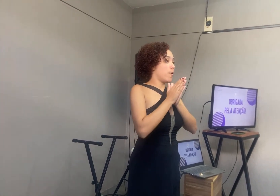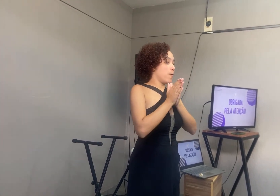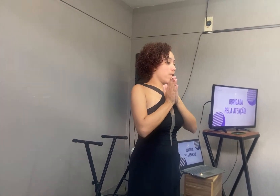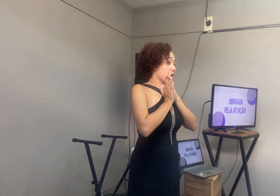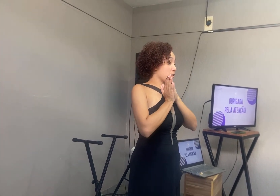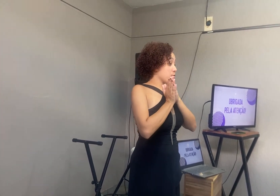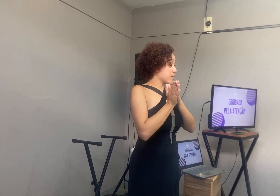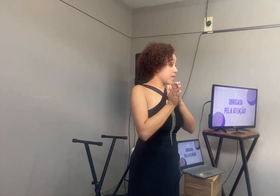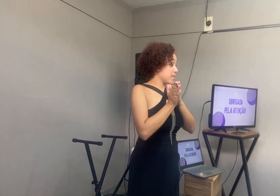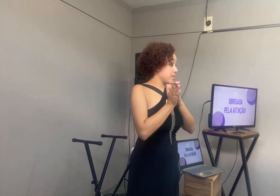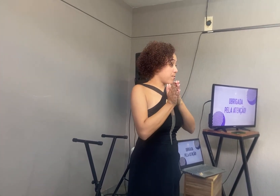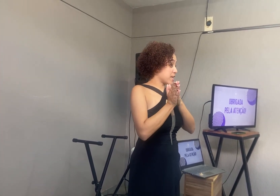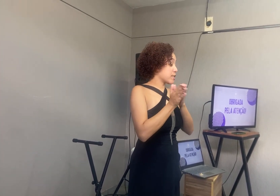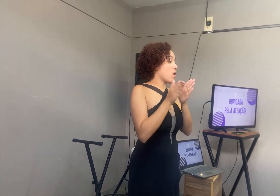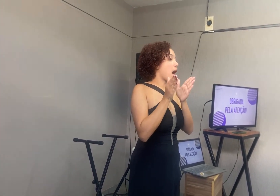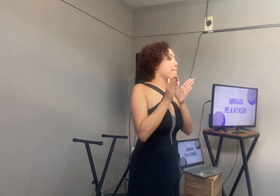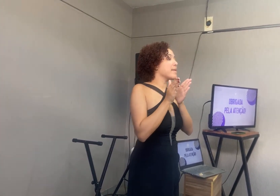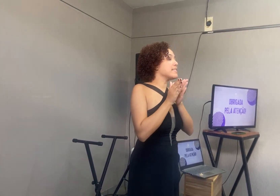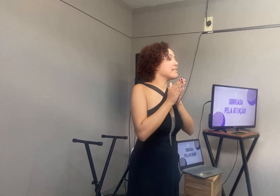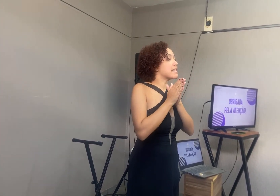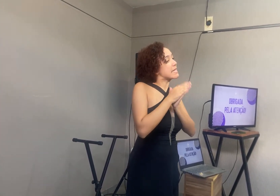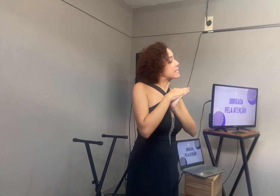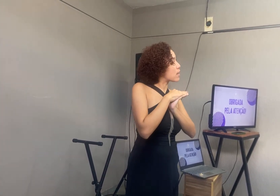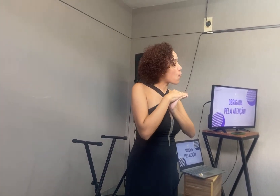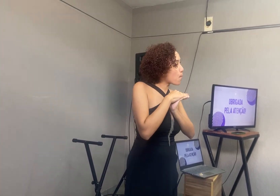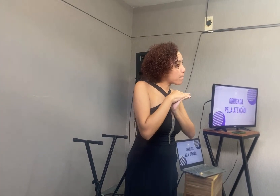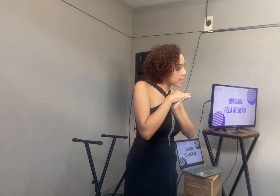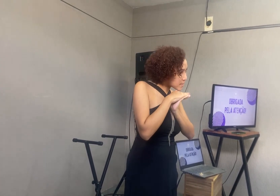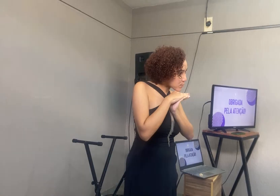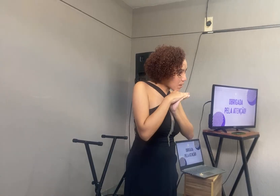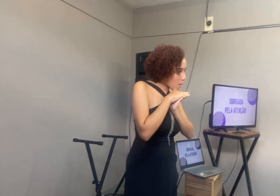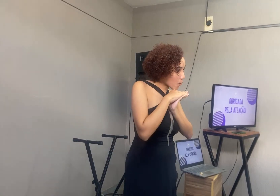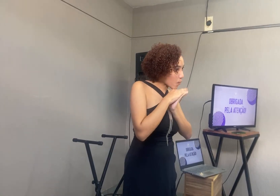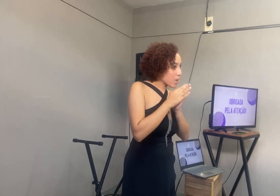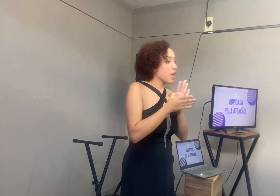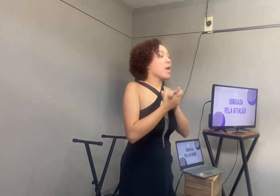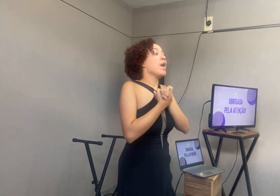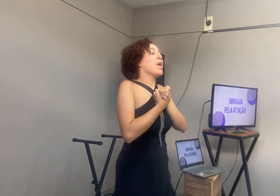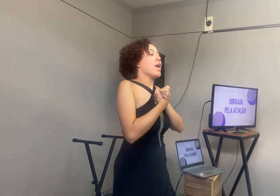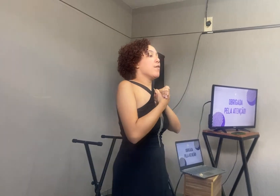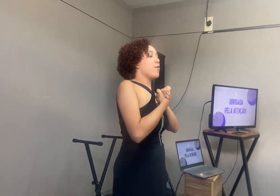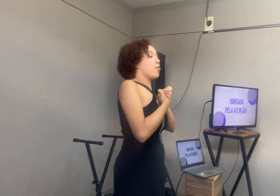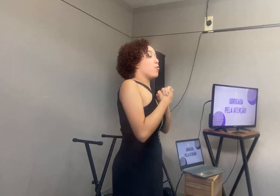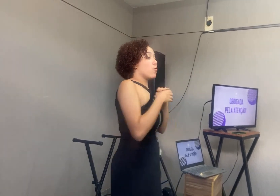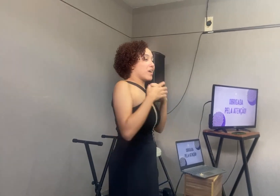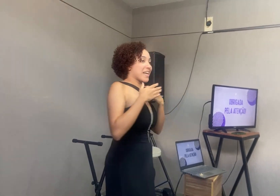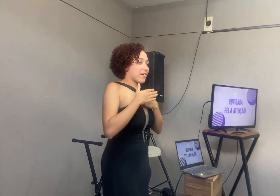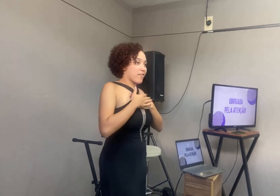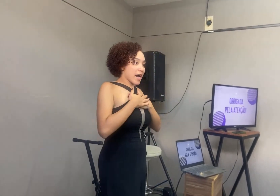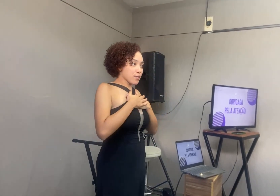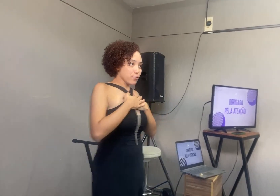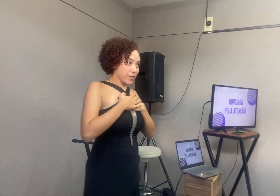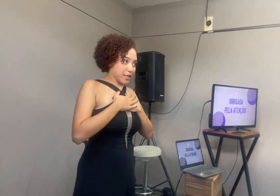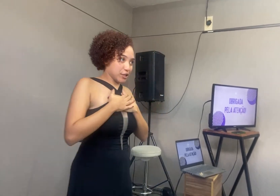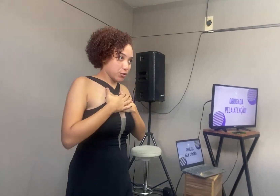grupo? Eu quero que vocês façam a apresentação pessoal. Eu vou gravar um